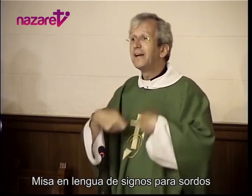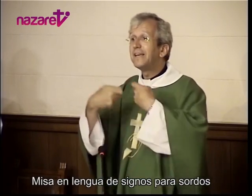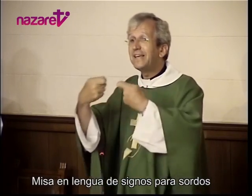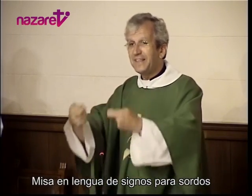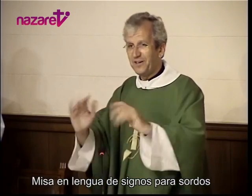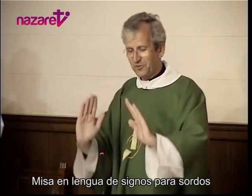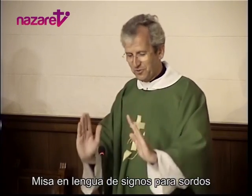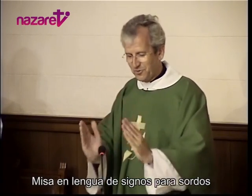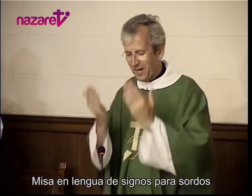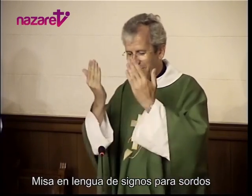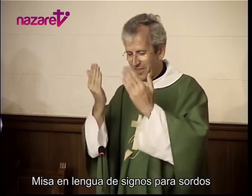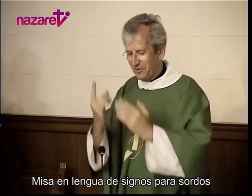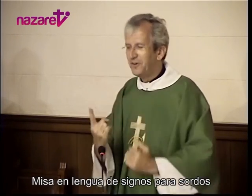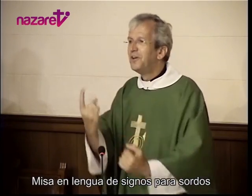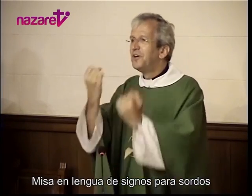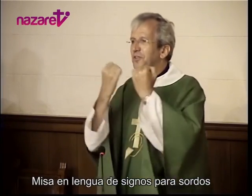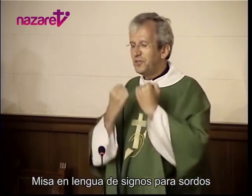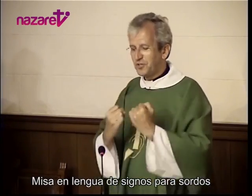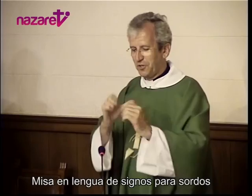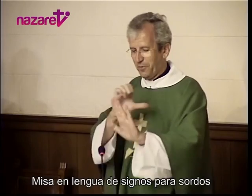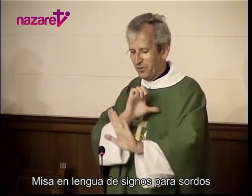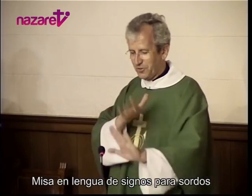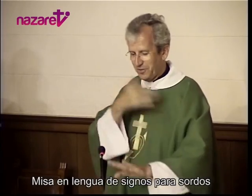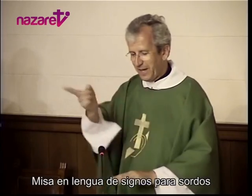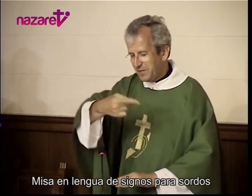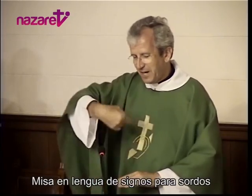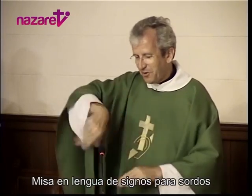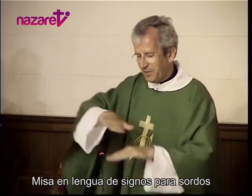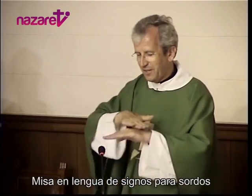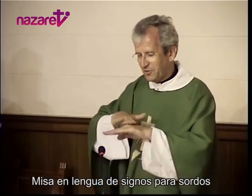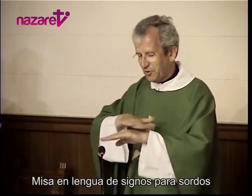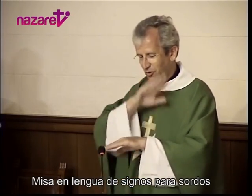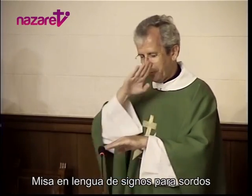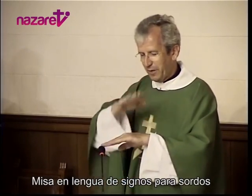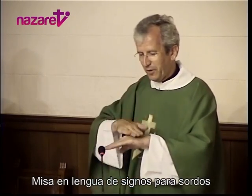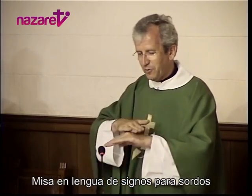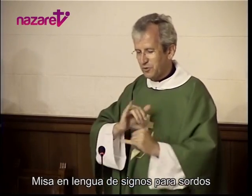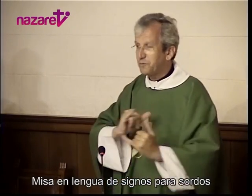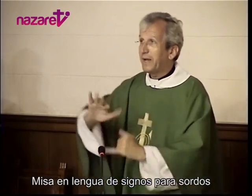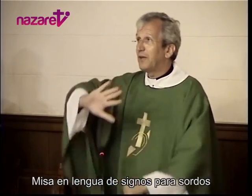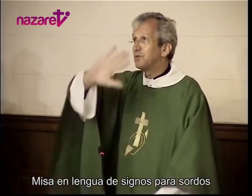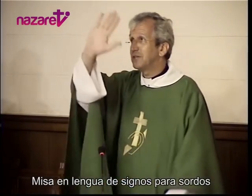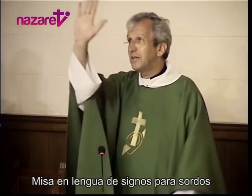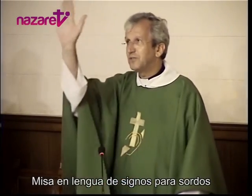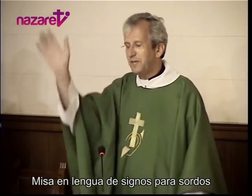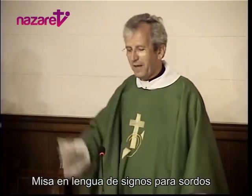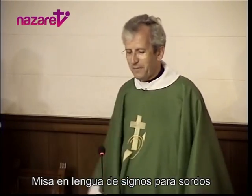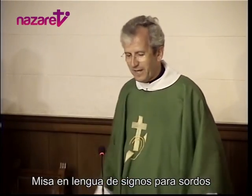y danos tu salvación. Dios Todopoderoso, tenga misericordia de nosotros, perdone nuestros pecados y nos lleve a la vida